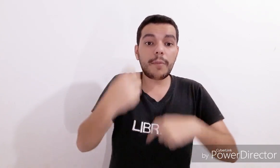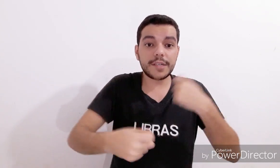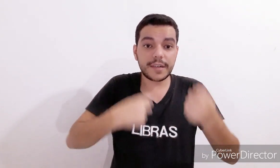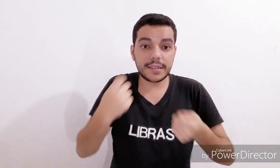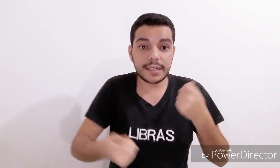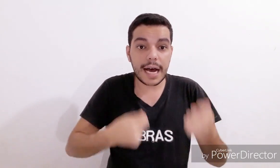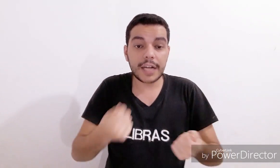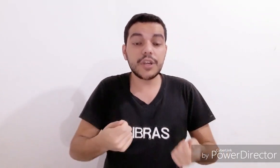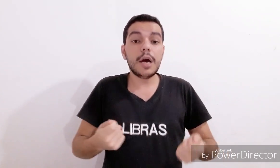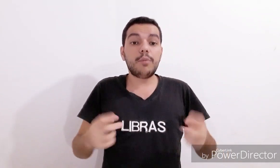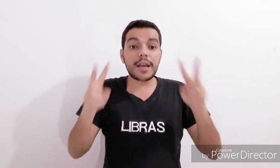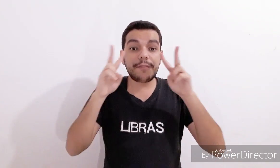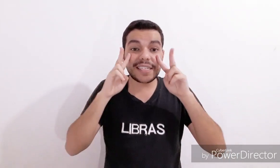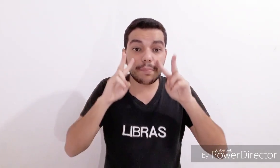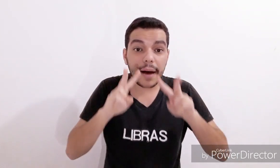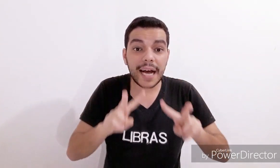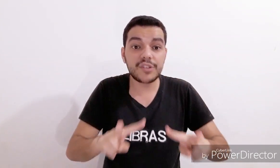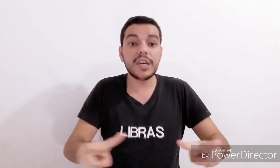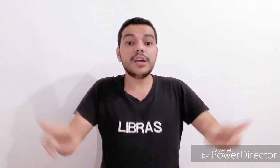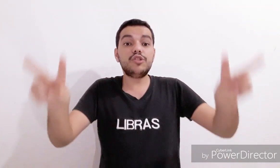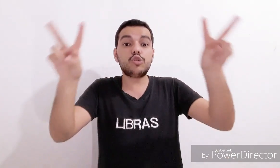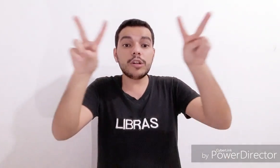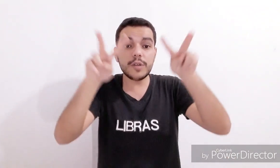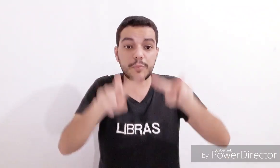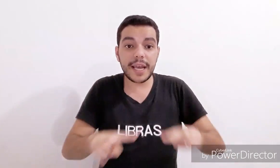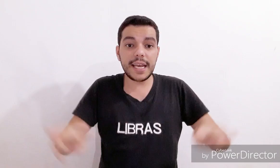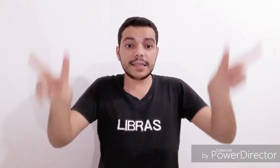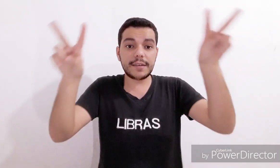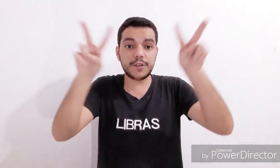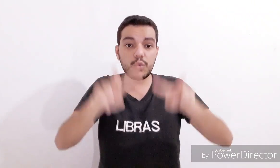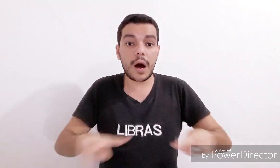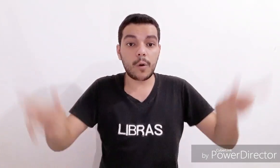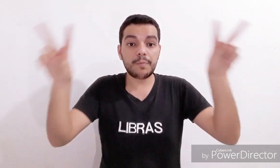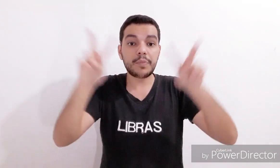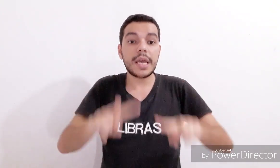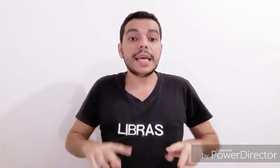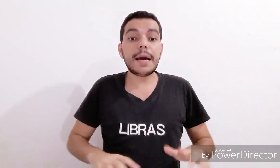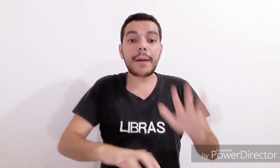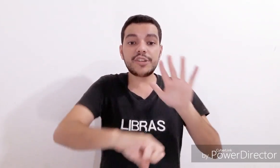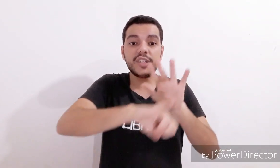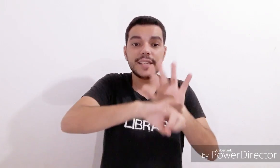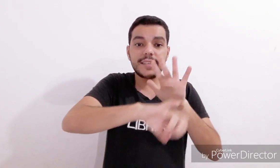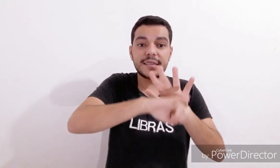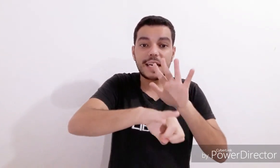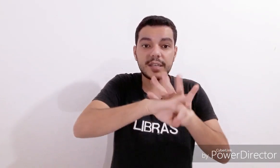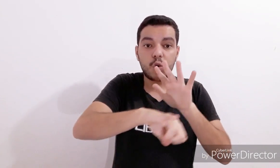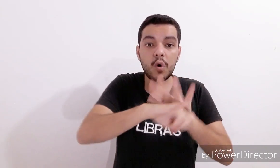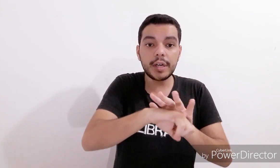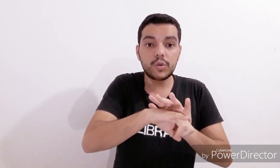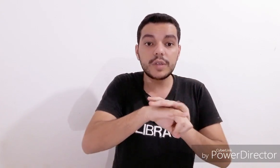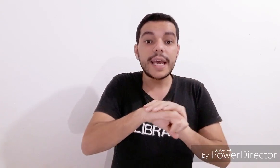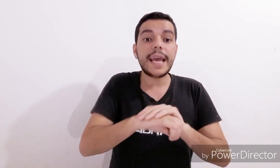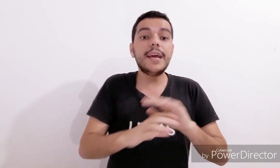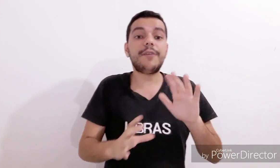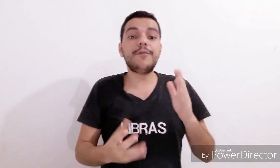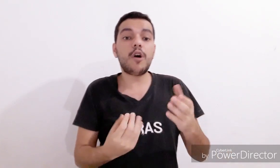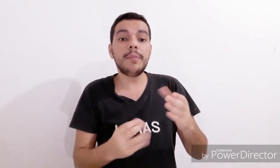mais facilidade porque fazem parte de toda uma experiência visual. E a partir desses sinais icônicos, ele vai